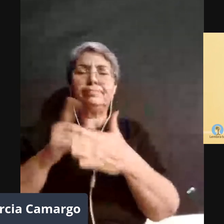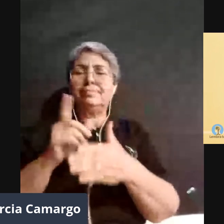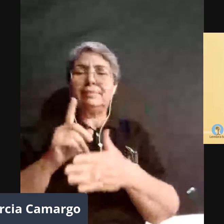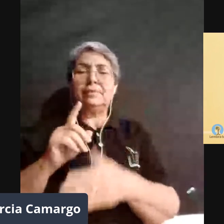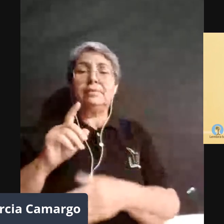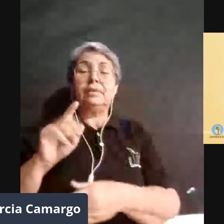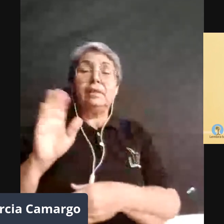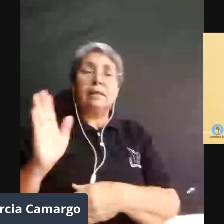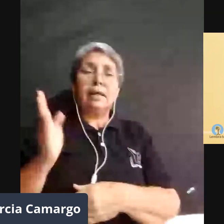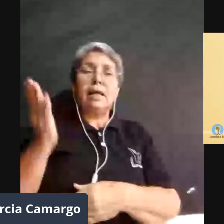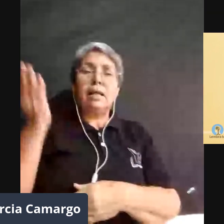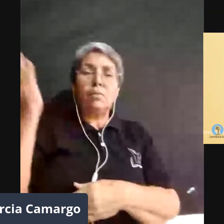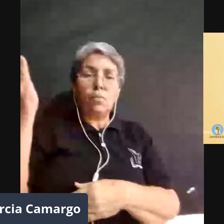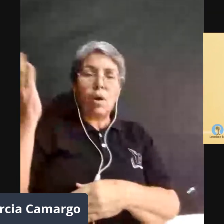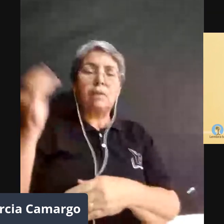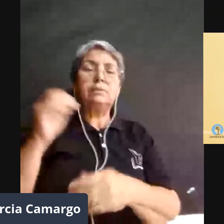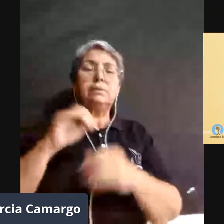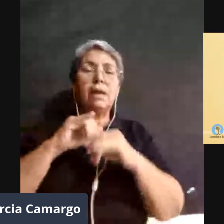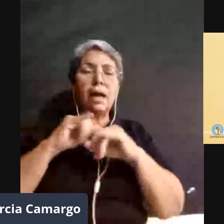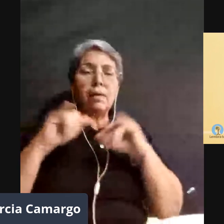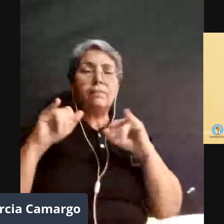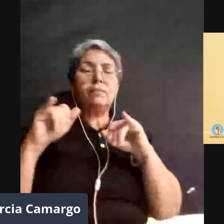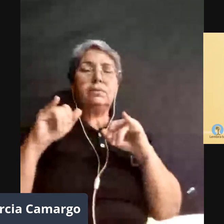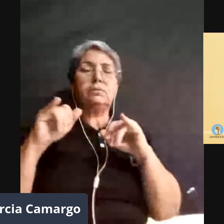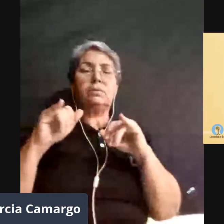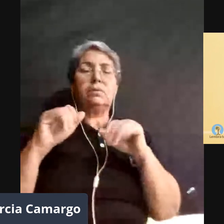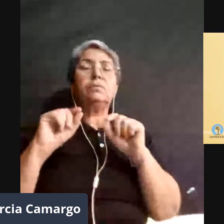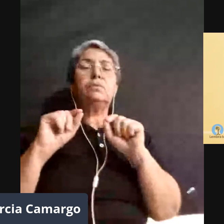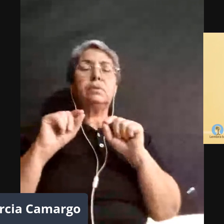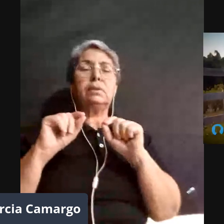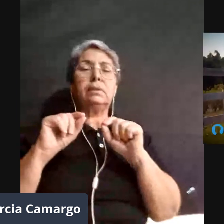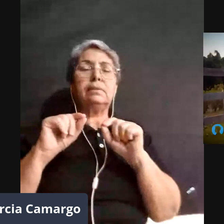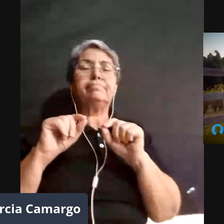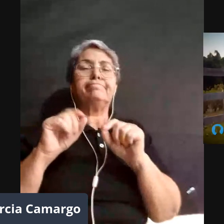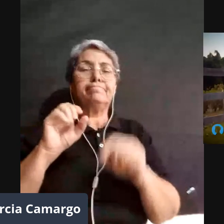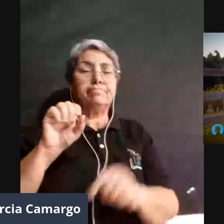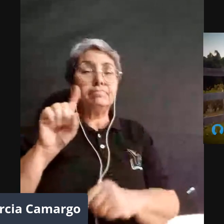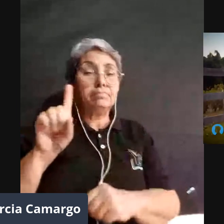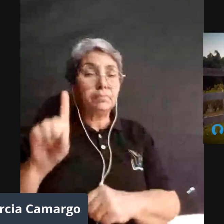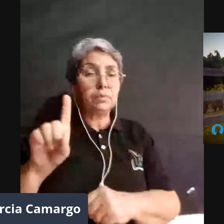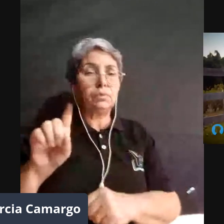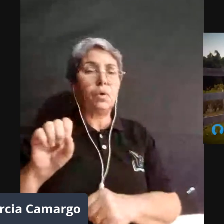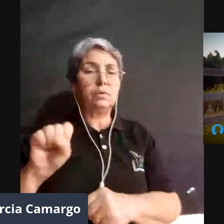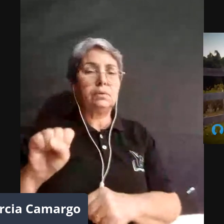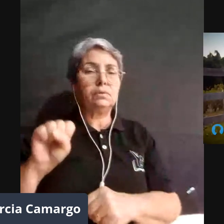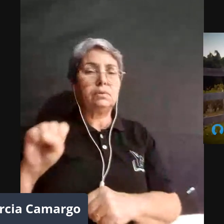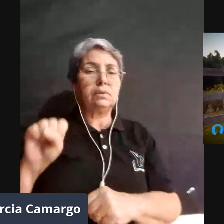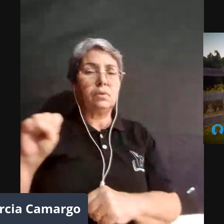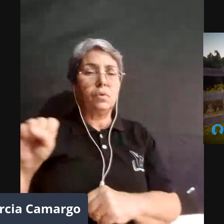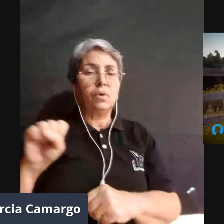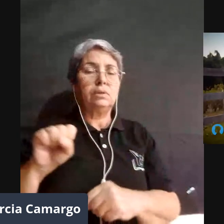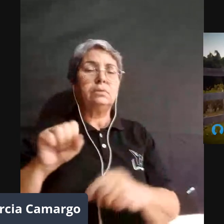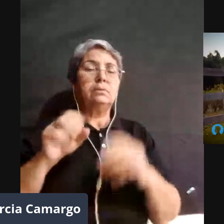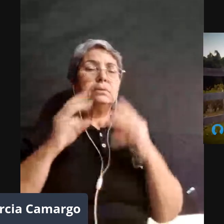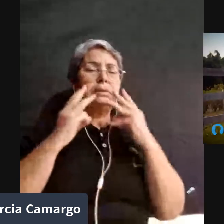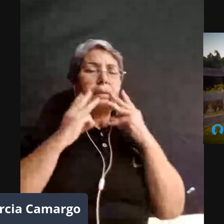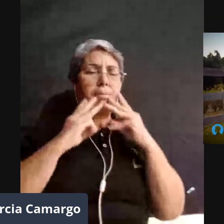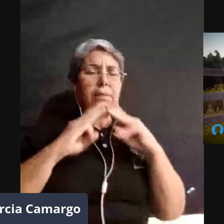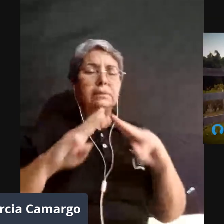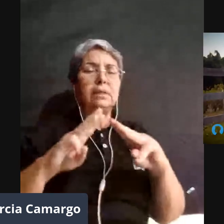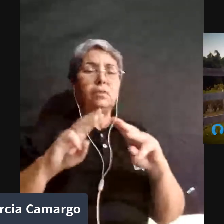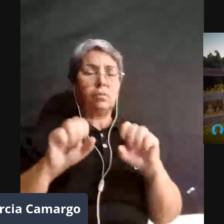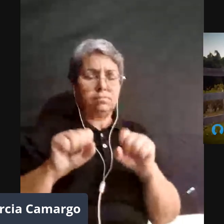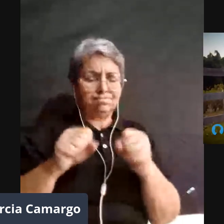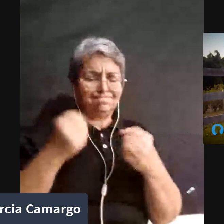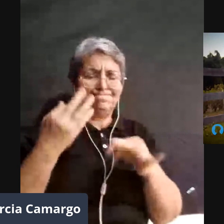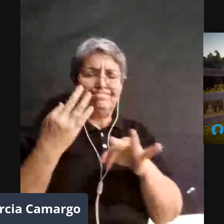mensagem de 1888 servia para preparar um povo para subsistir ou suportar o dia de